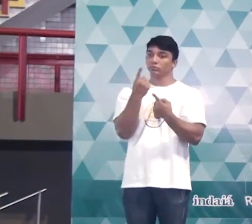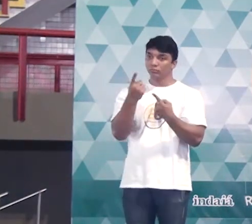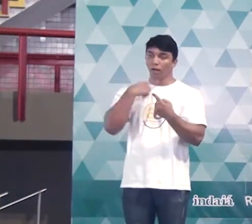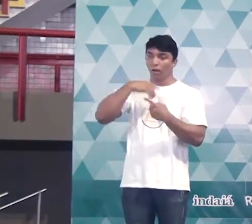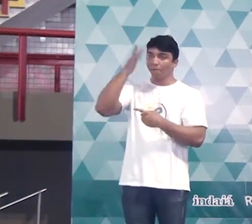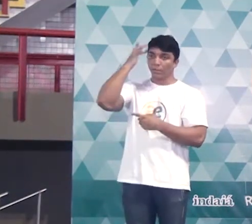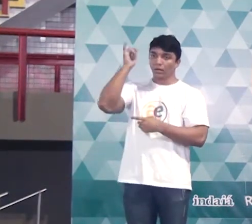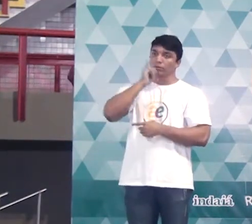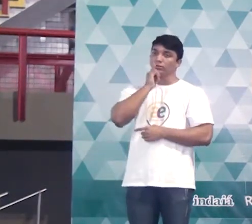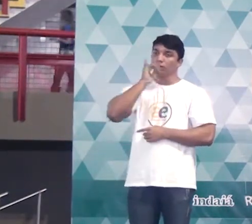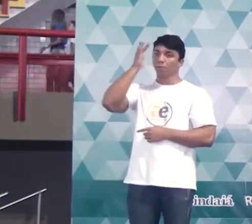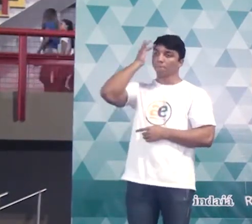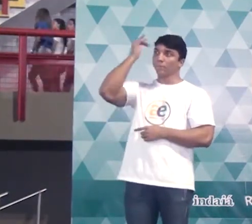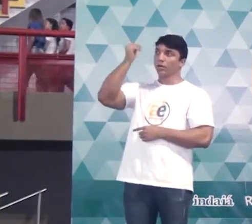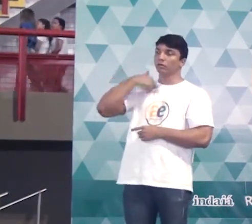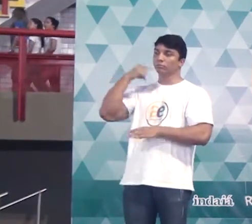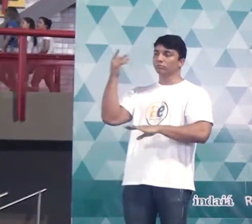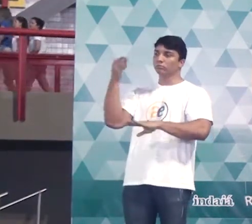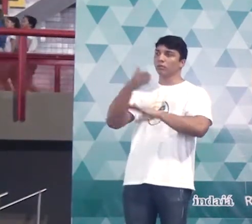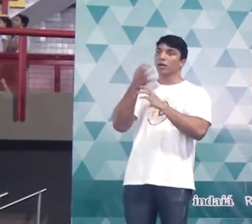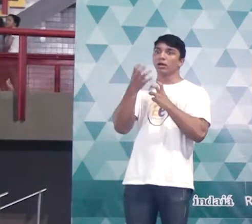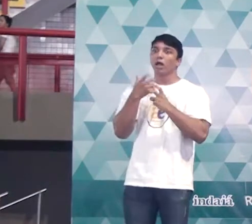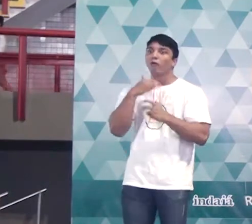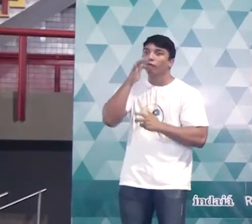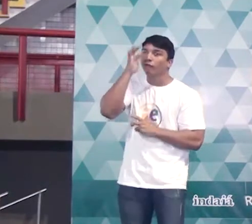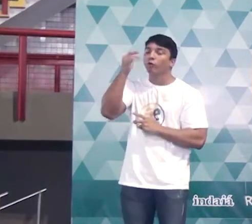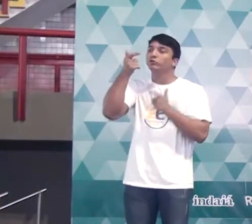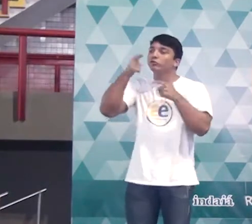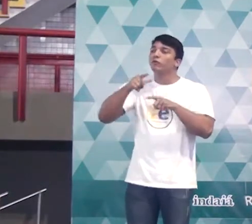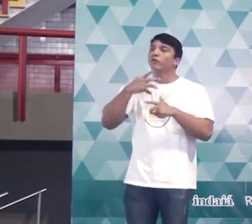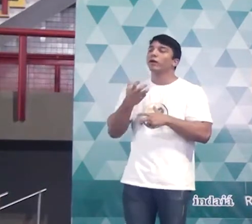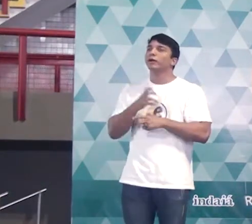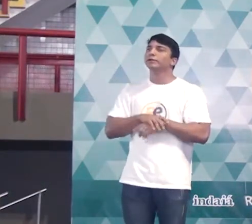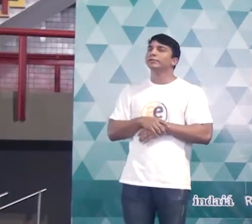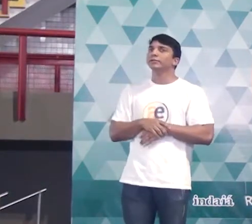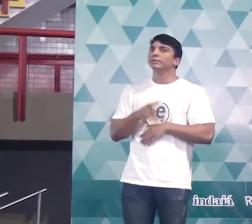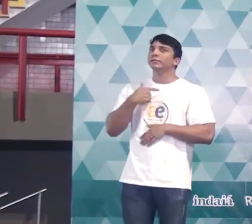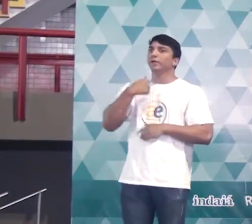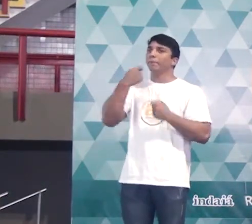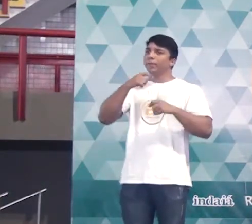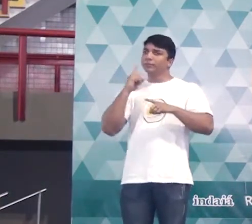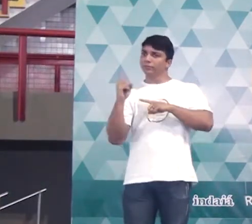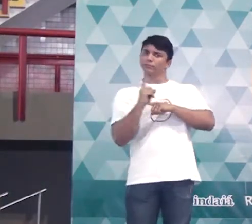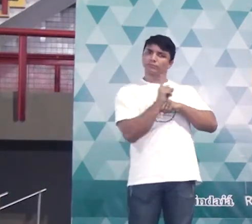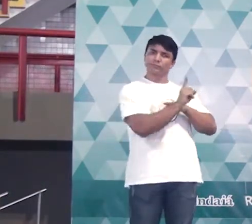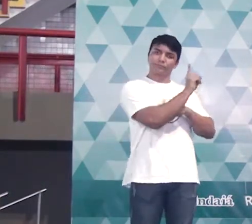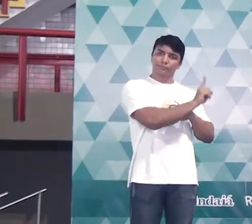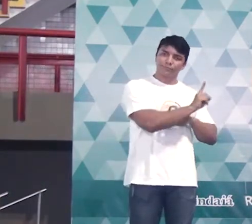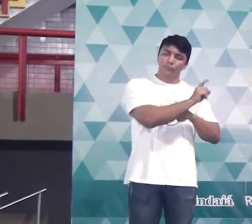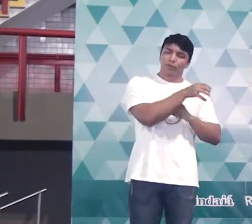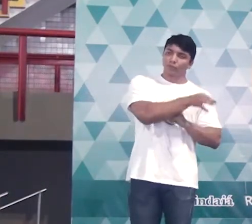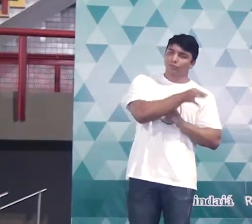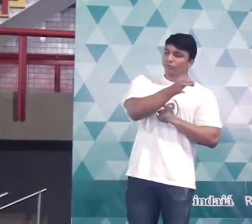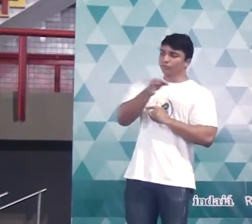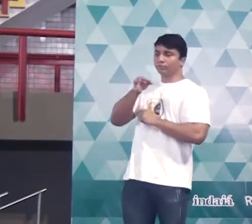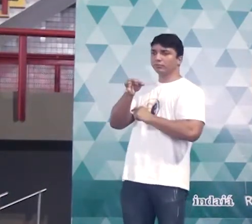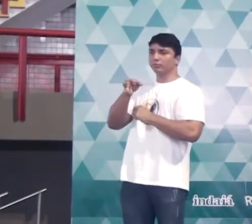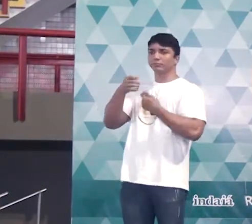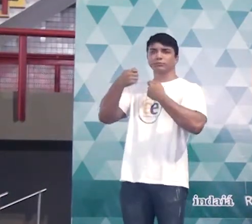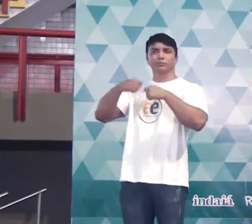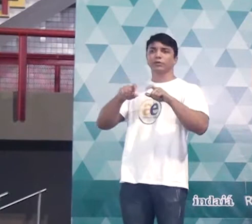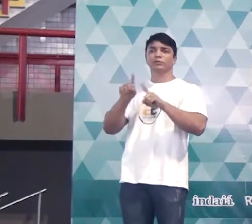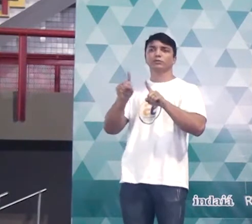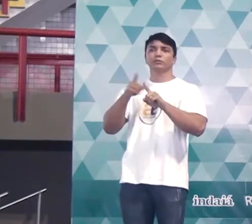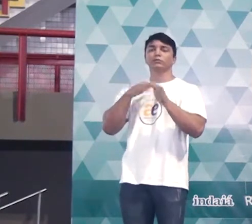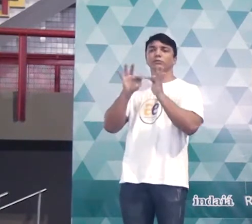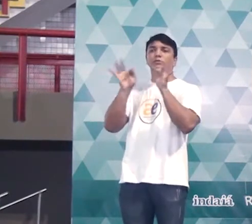dia seguinte, a mulher das cavernas queria uma flor. Ela tinha que ir até o meio do mato para pegar a flor e mostrar o que ela